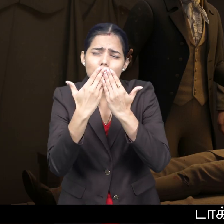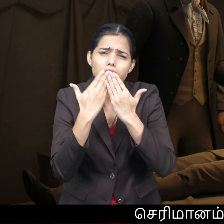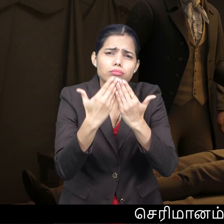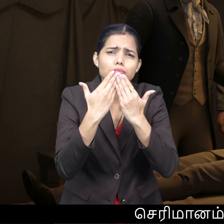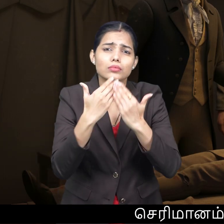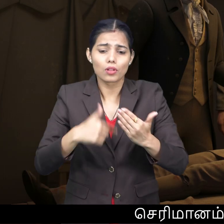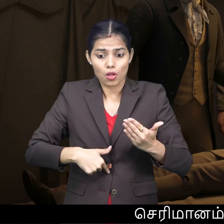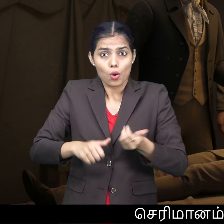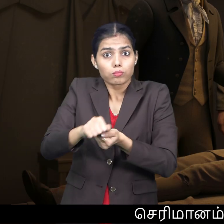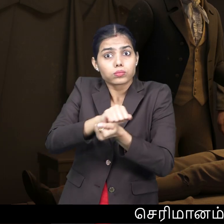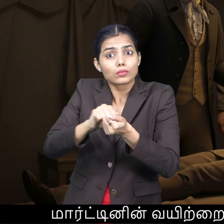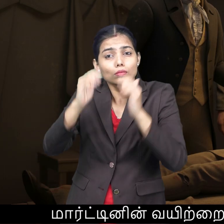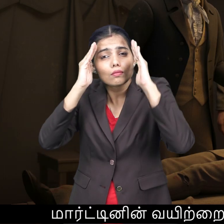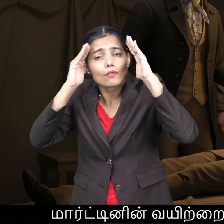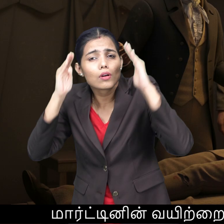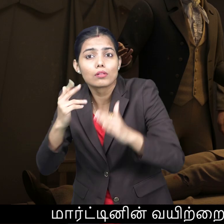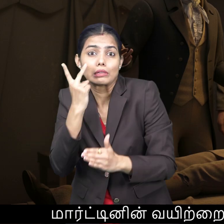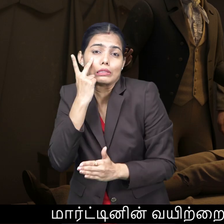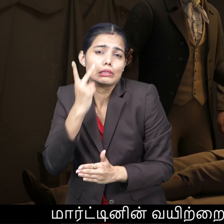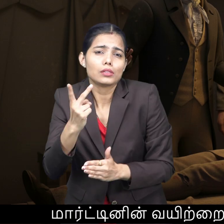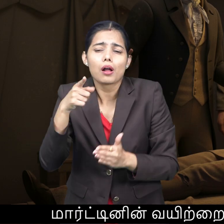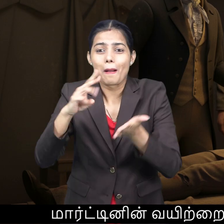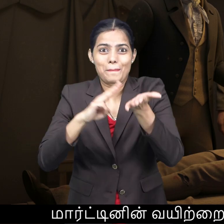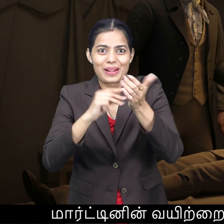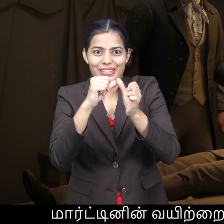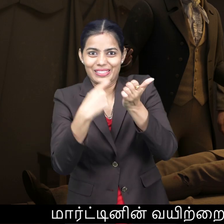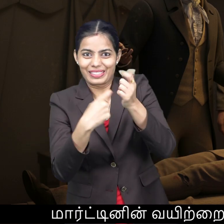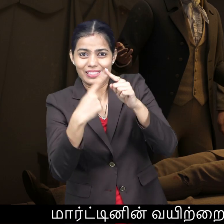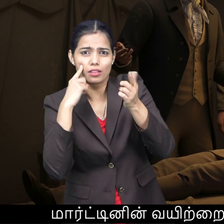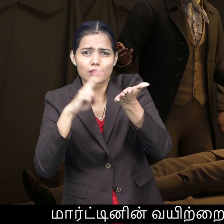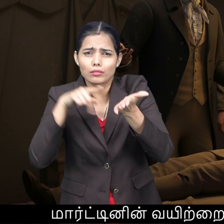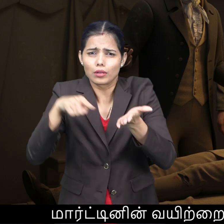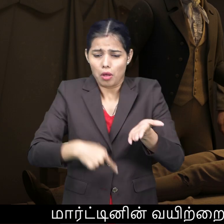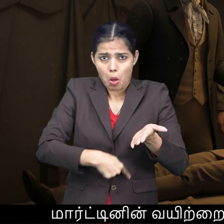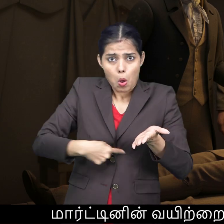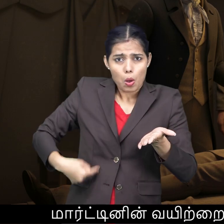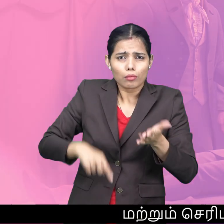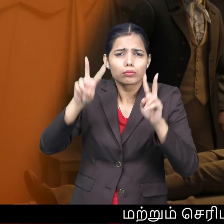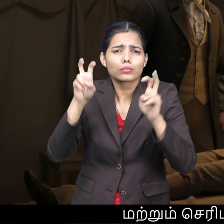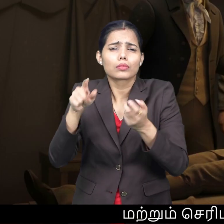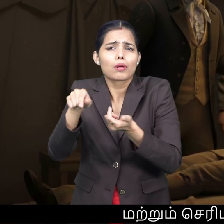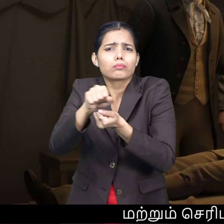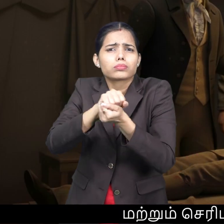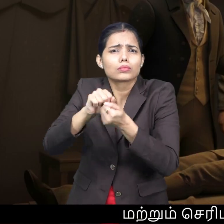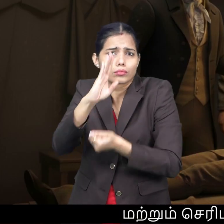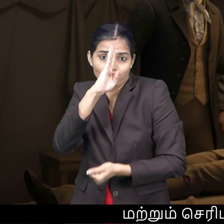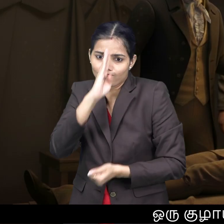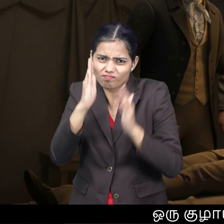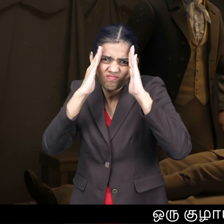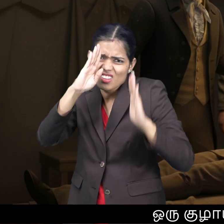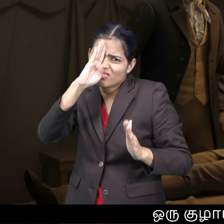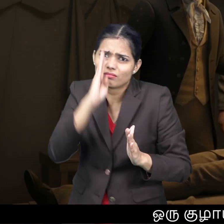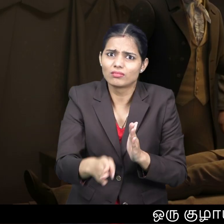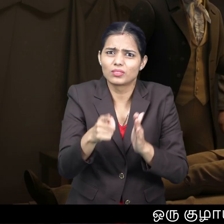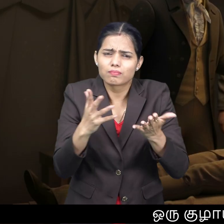பியூமாண்ட் மார்டின் வயிற்றை நேரடியாக கவனித்து ஒரு குழாய் மூலம் செரிமான சாறுகளை சேகரித்து